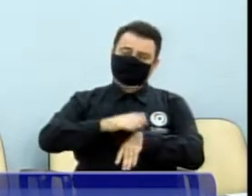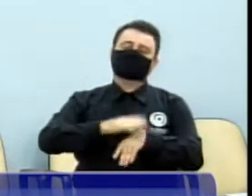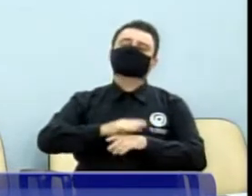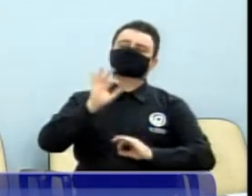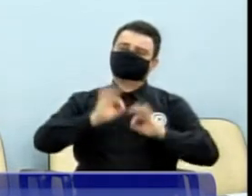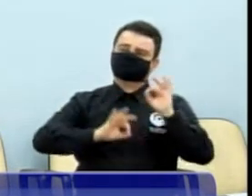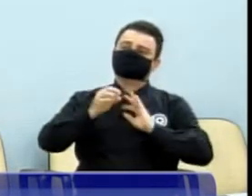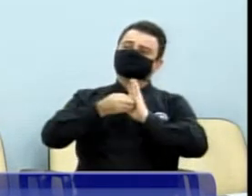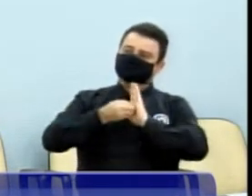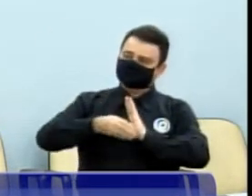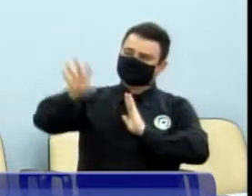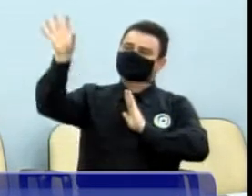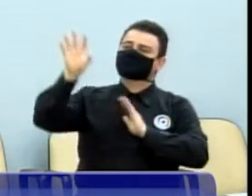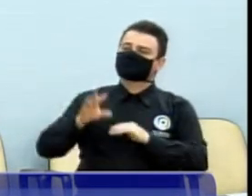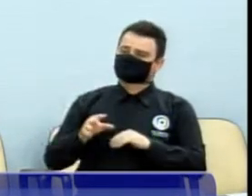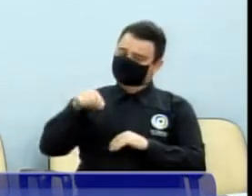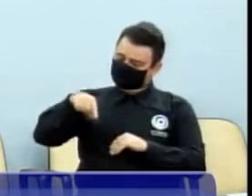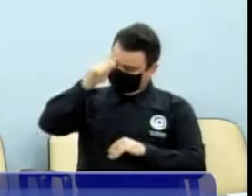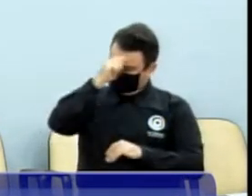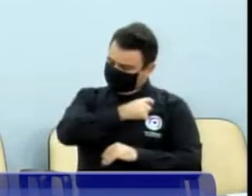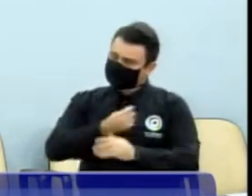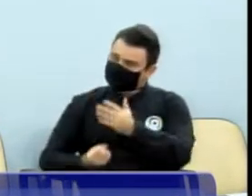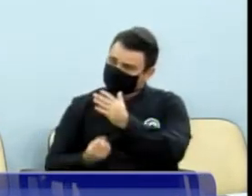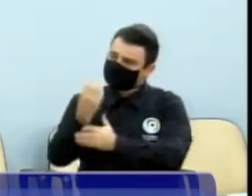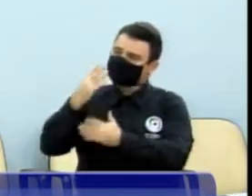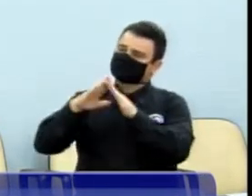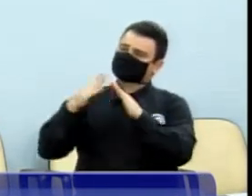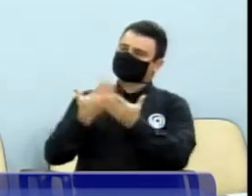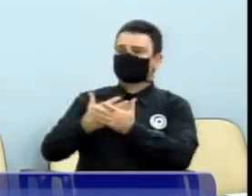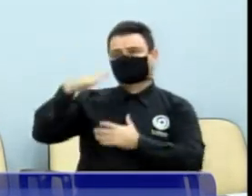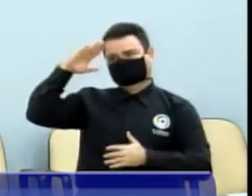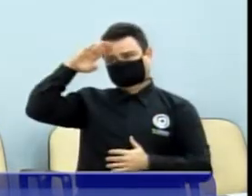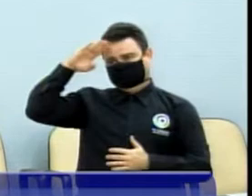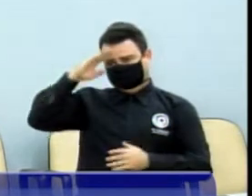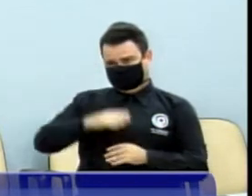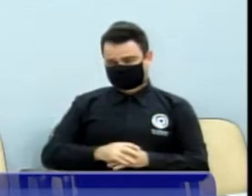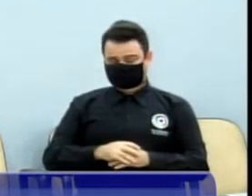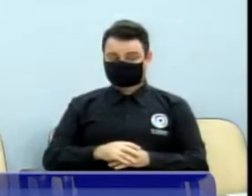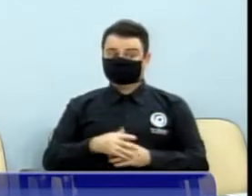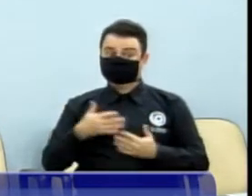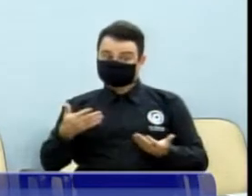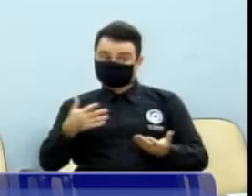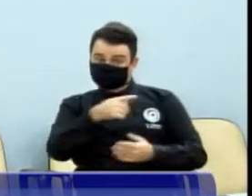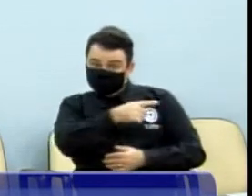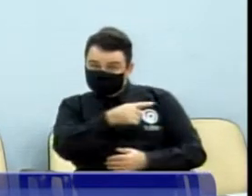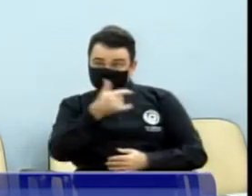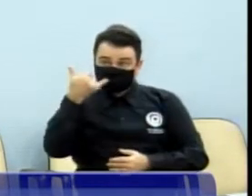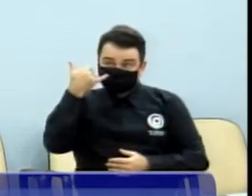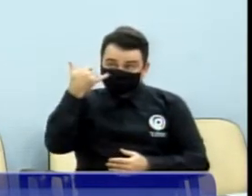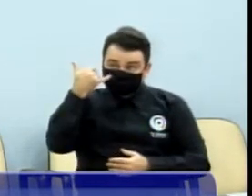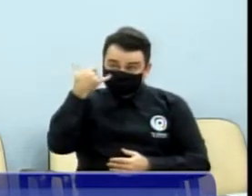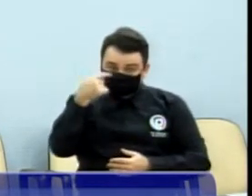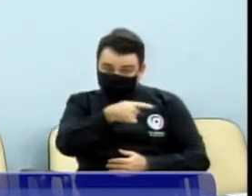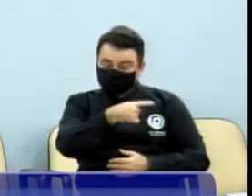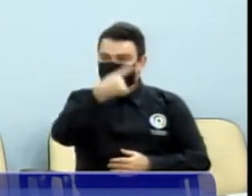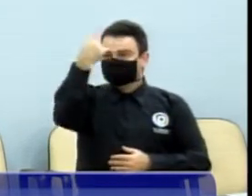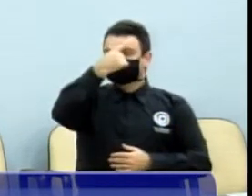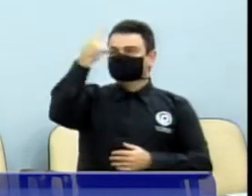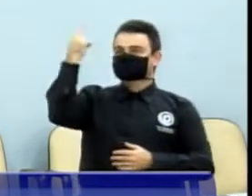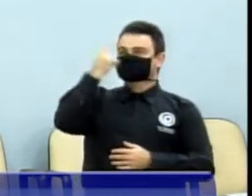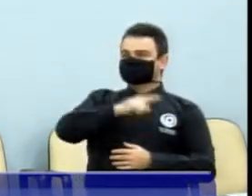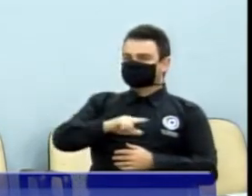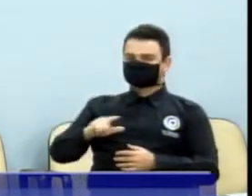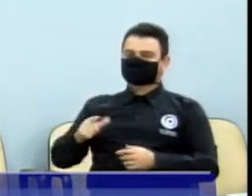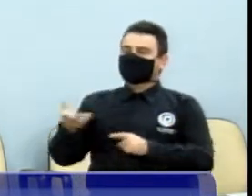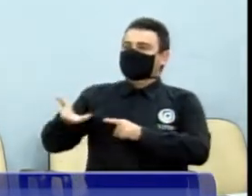Preto E aí através do cabo Júlio Donizete ele conseguiu agilizar mas só para dizer esclarecer as